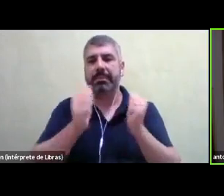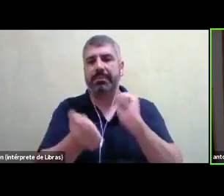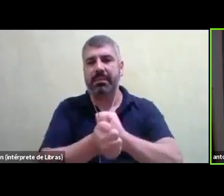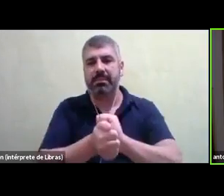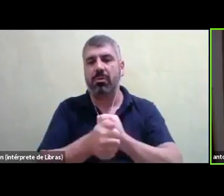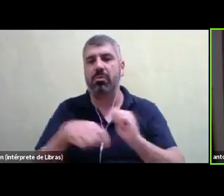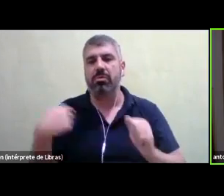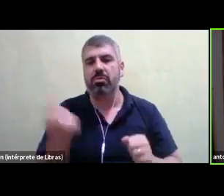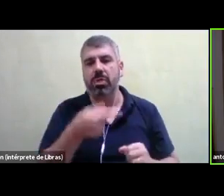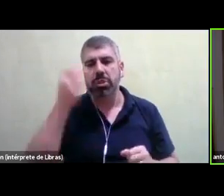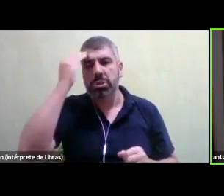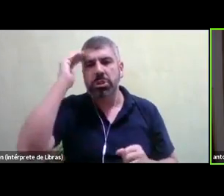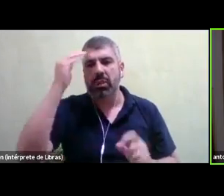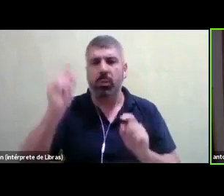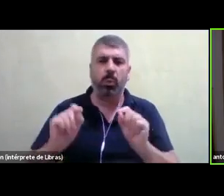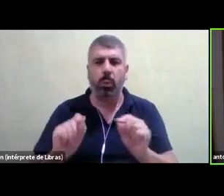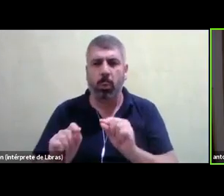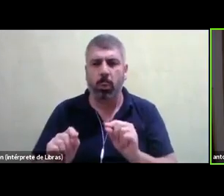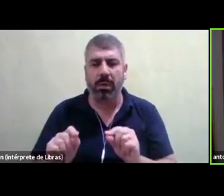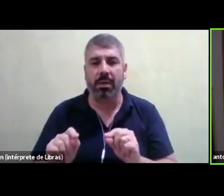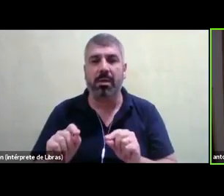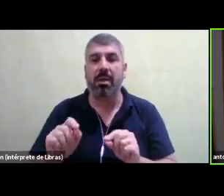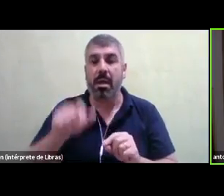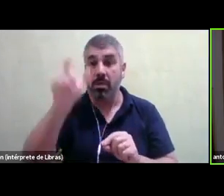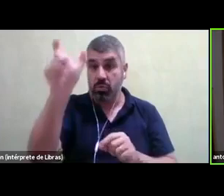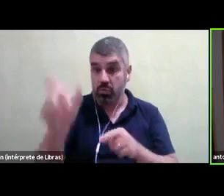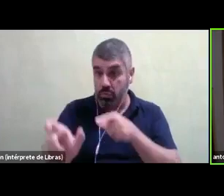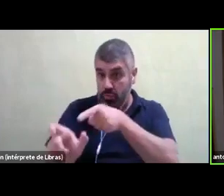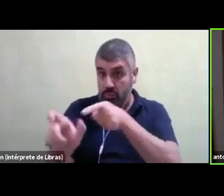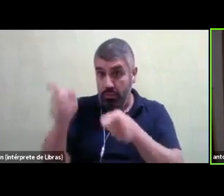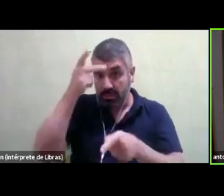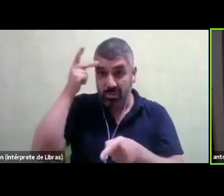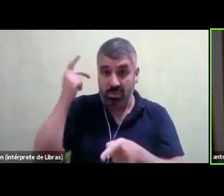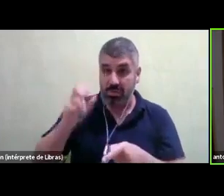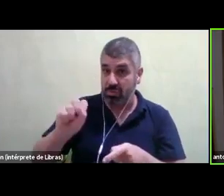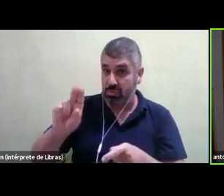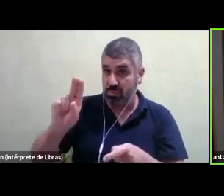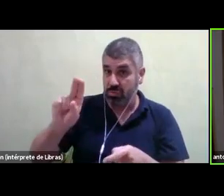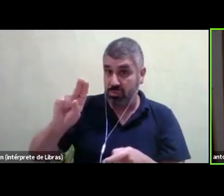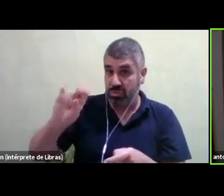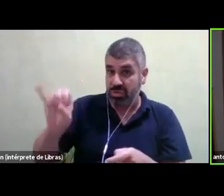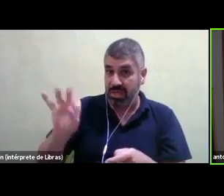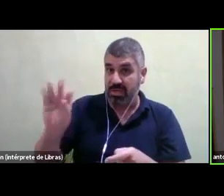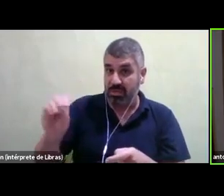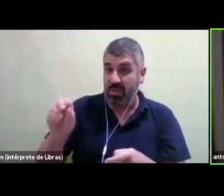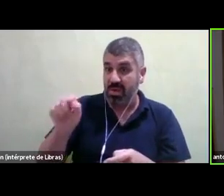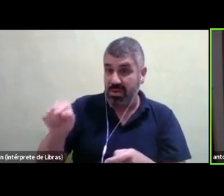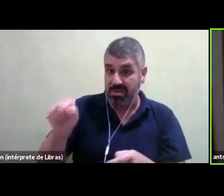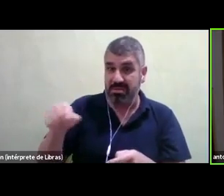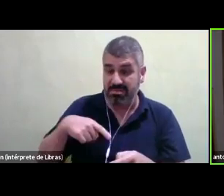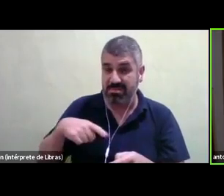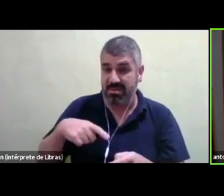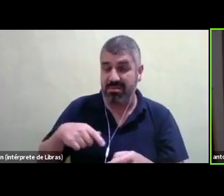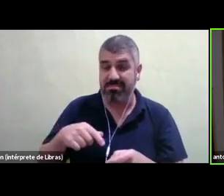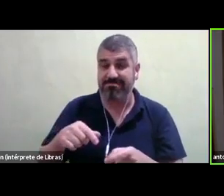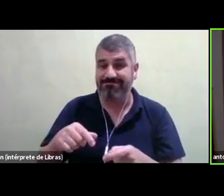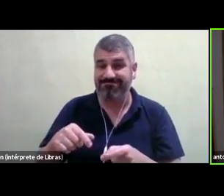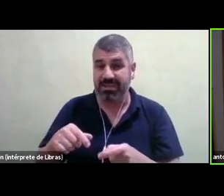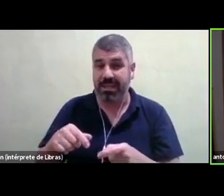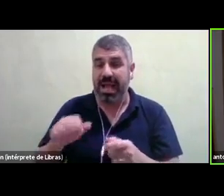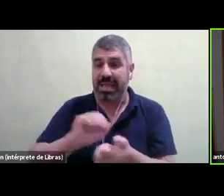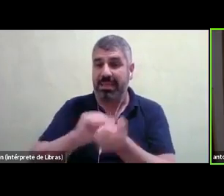educação é formar sujeitos numa visão Foucaultiana, né, que se adaptem ao mundo, mas a gente pensa em